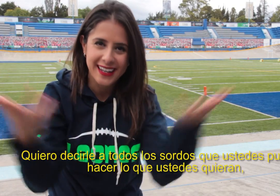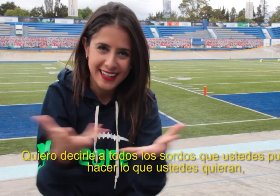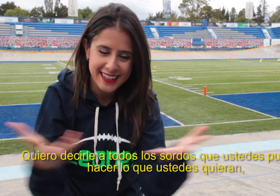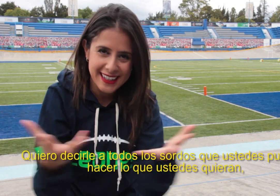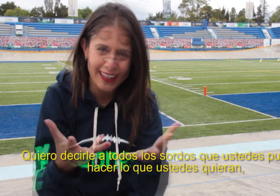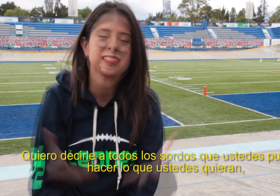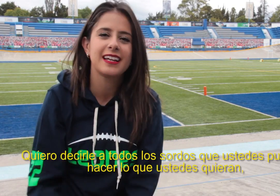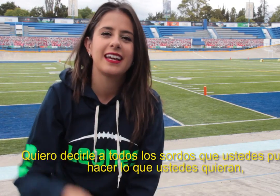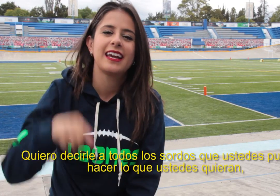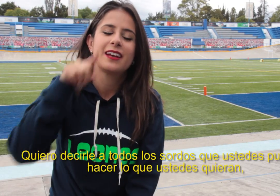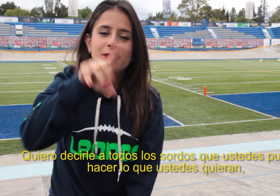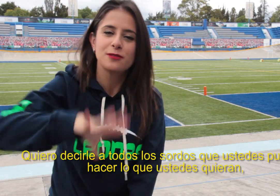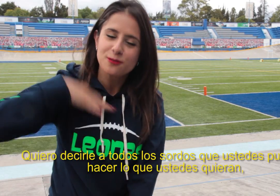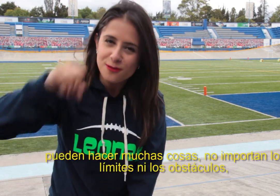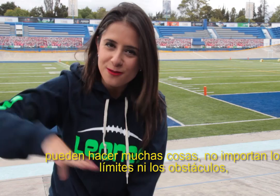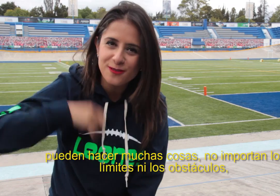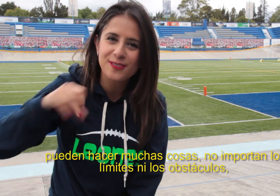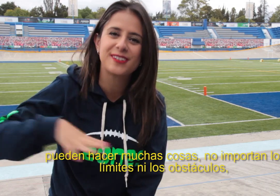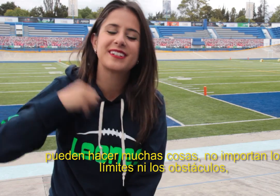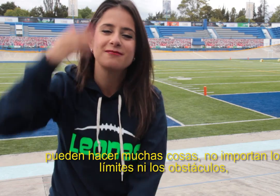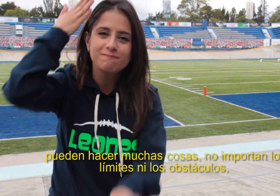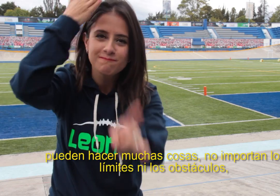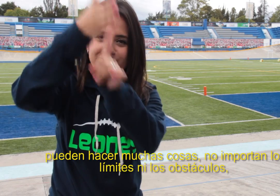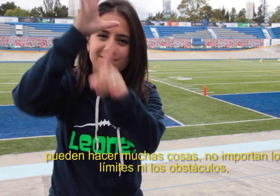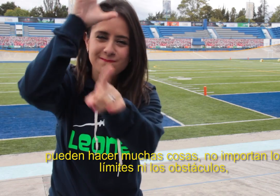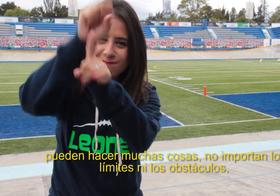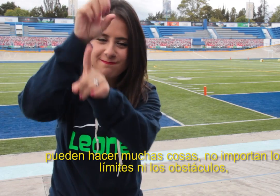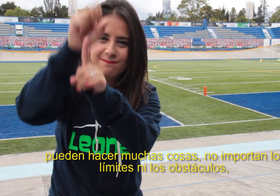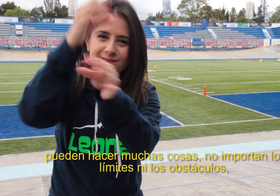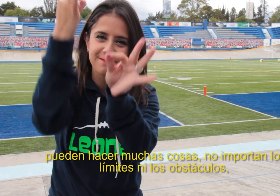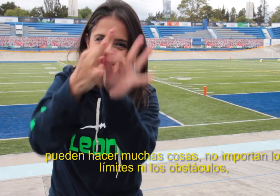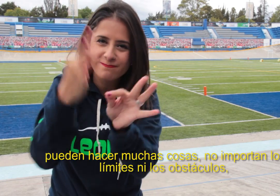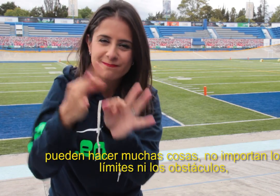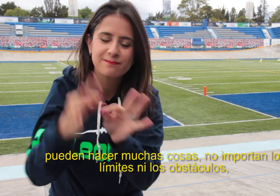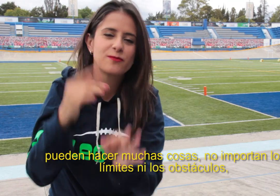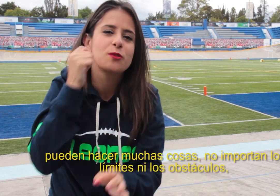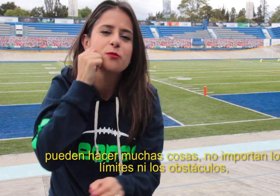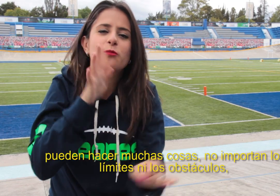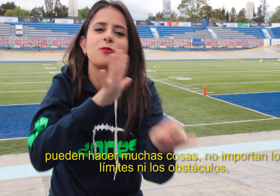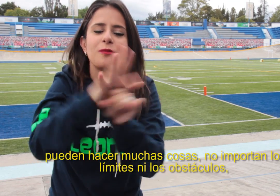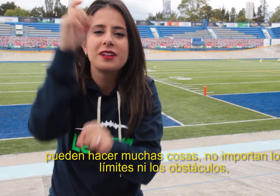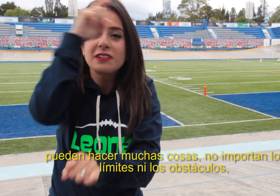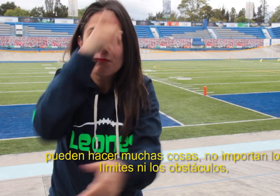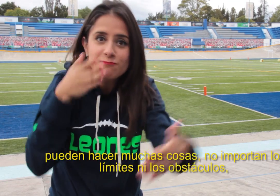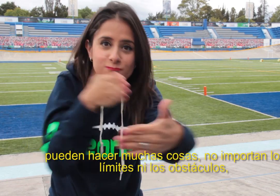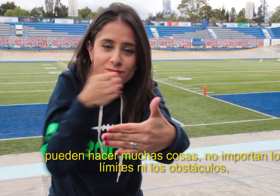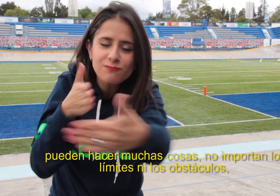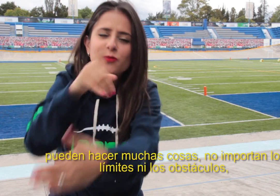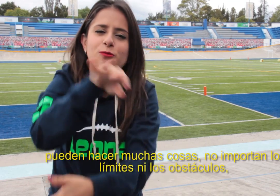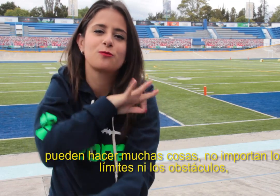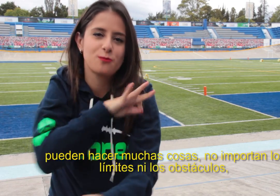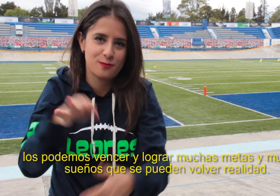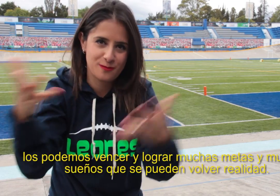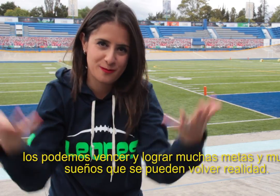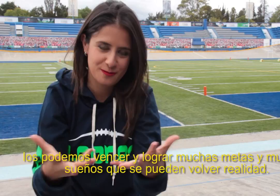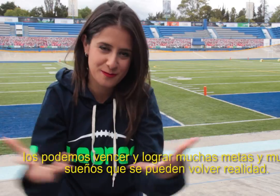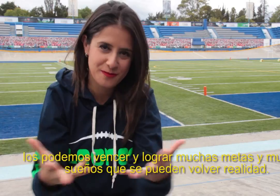quieran. Pueden hacer muchas cosas, no importa los límites, los obstáculos, los podemos vencer y lograr